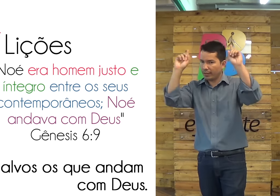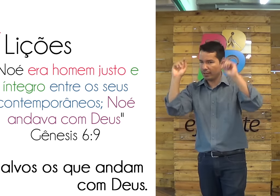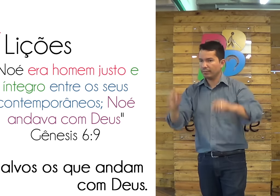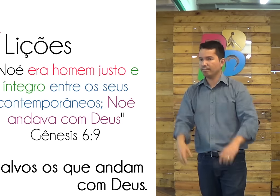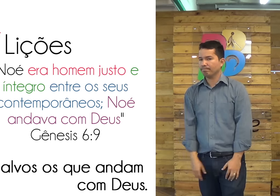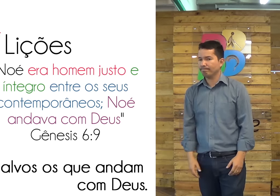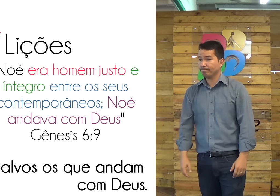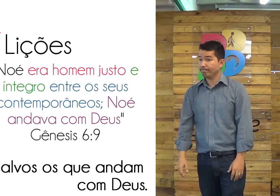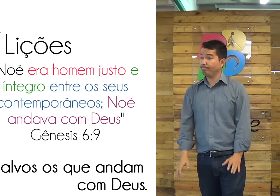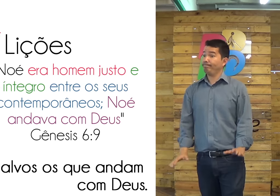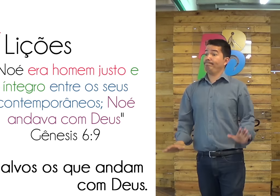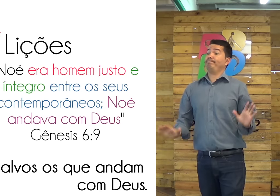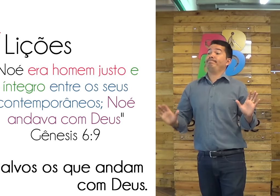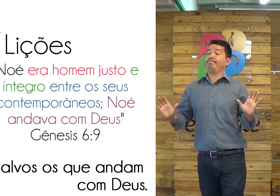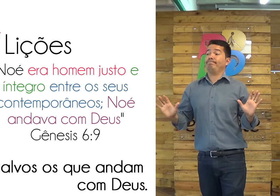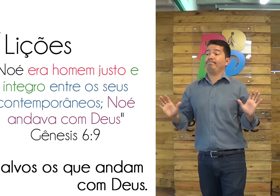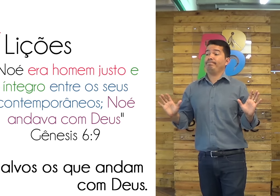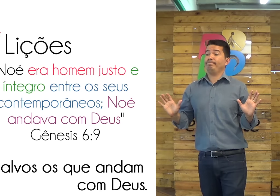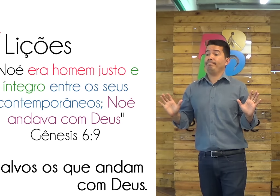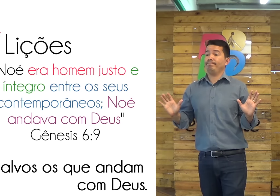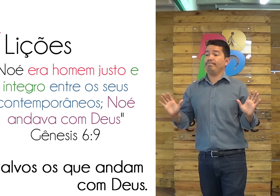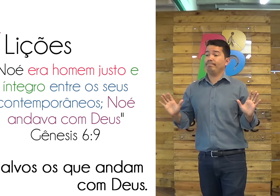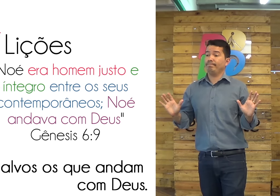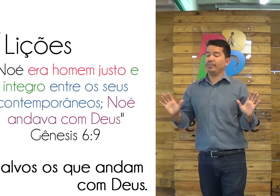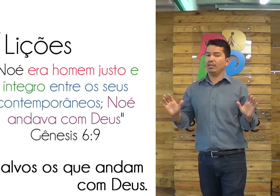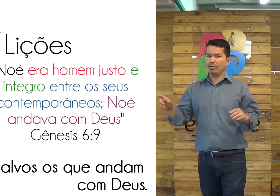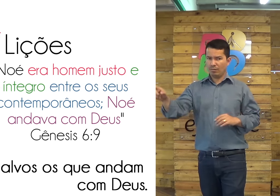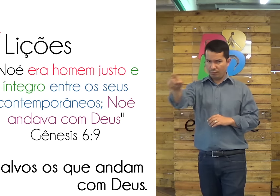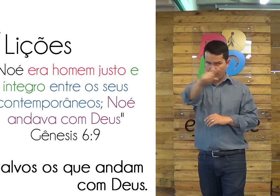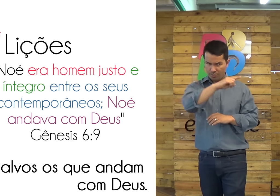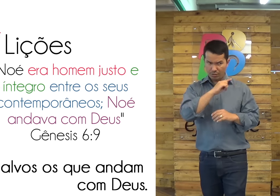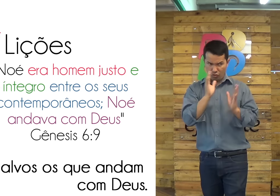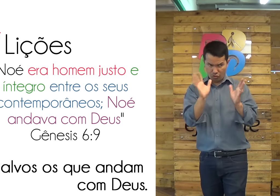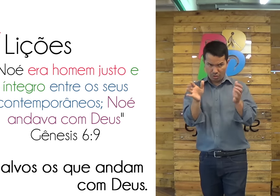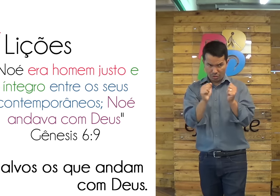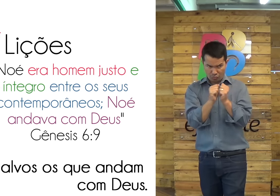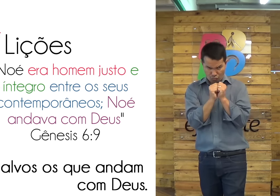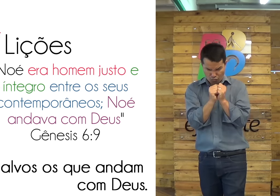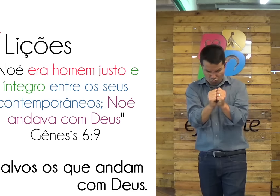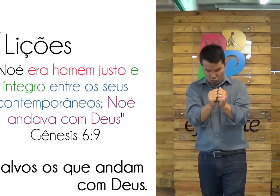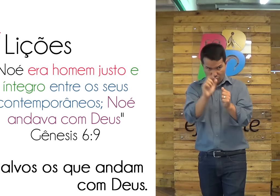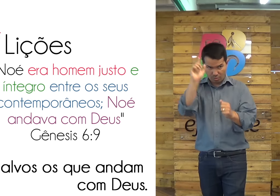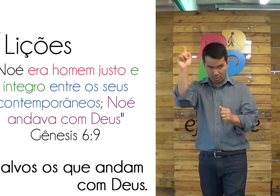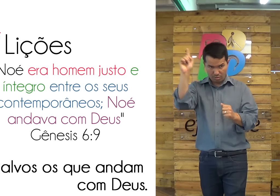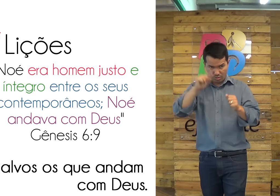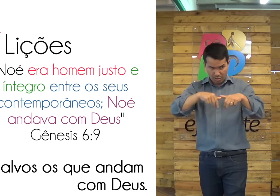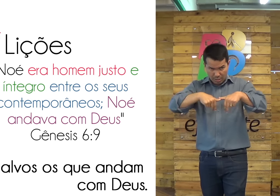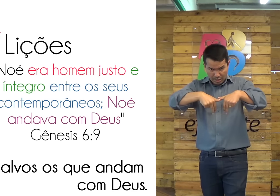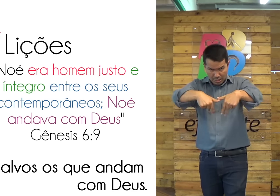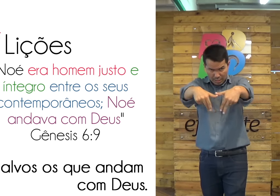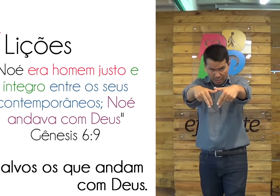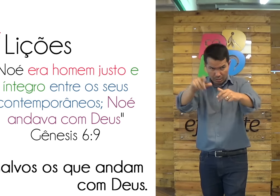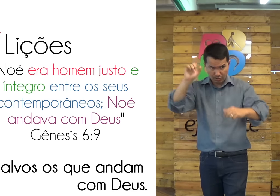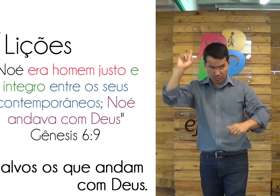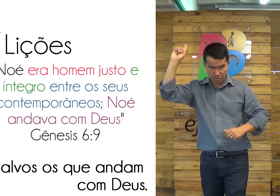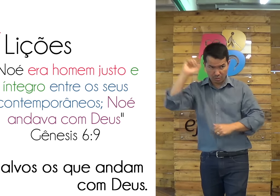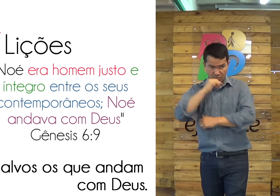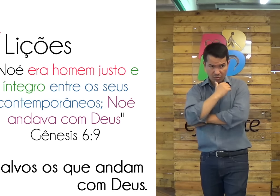erradas vai ctar e você você está junto com Deus você está